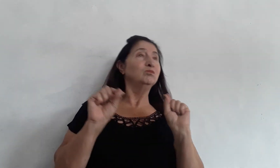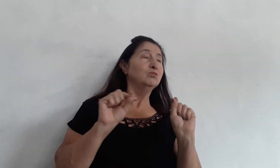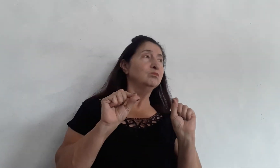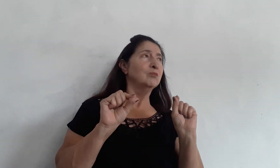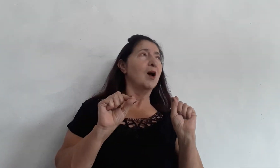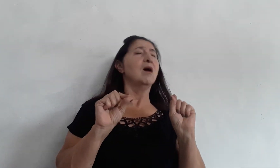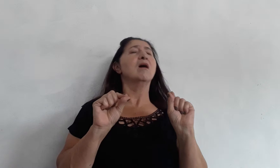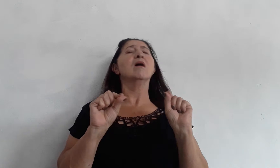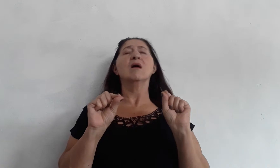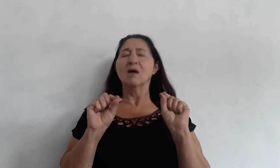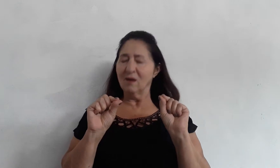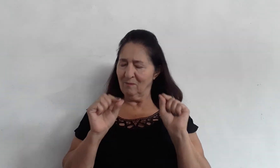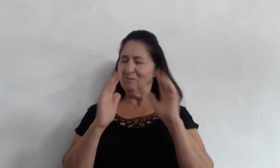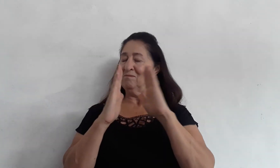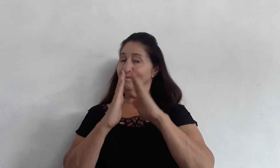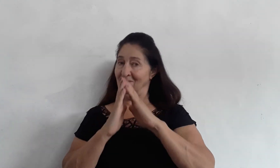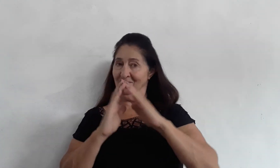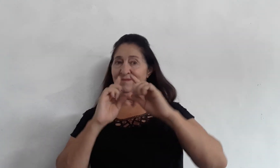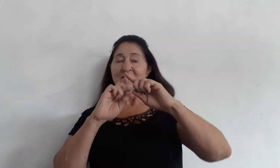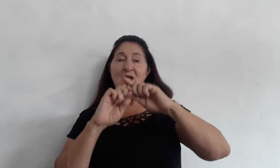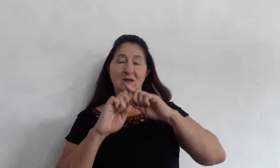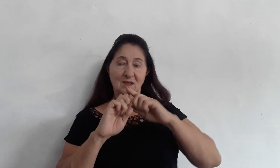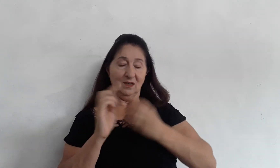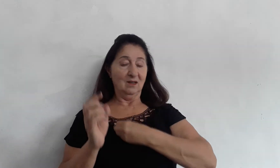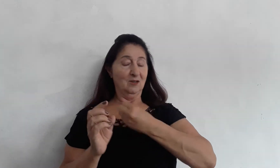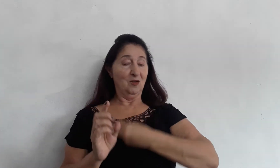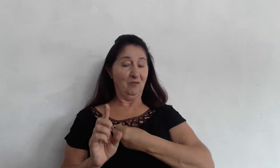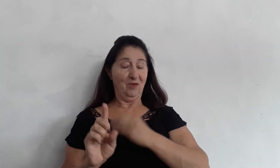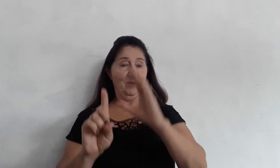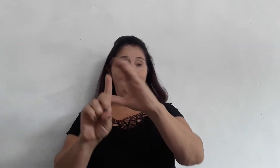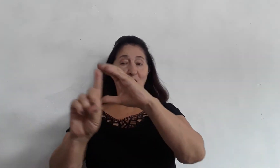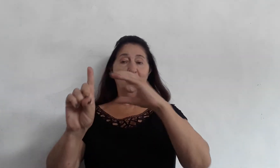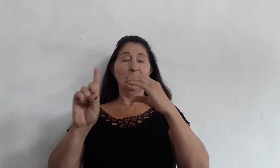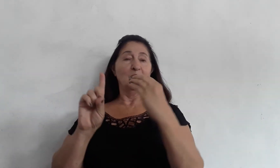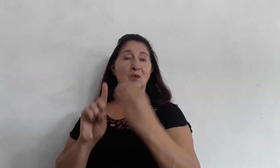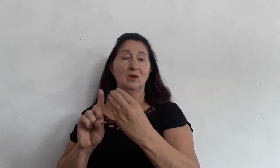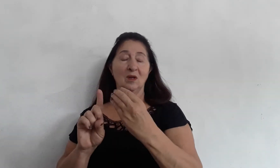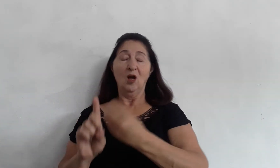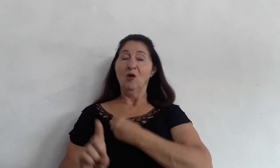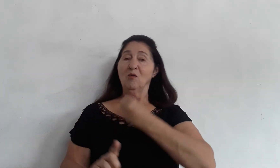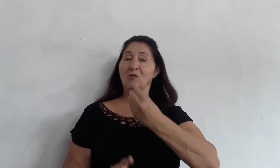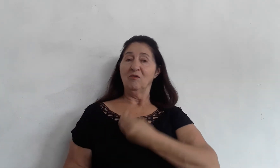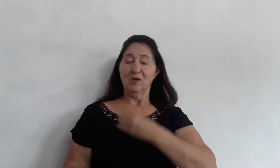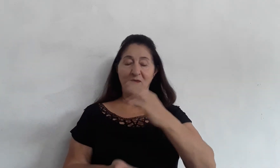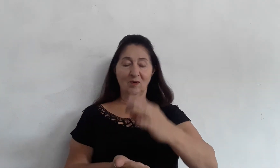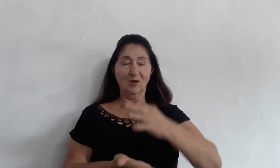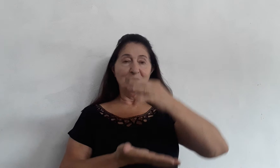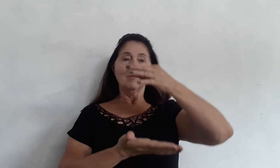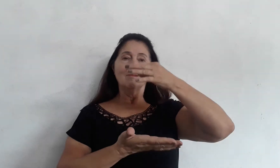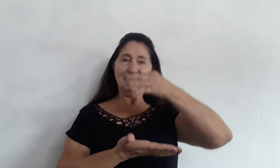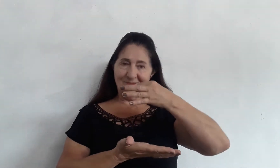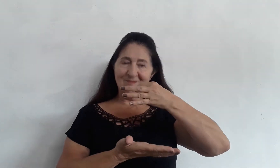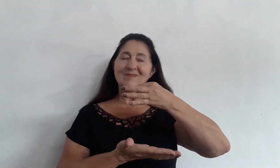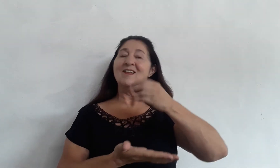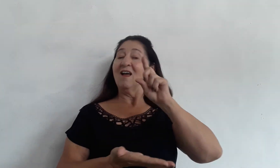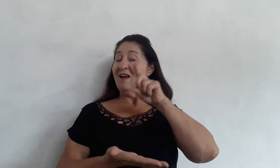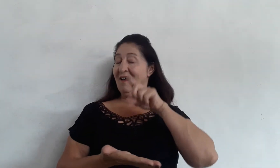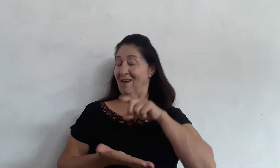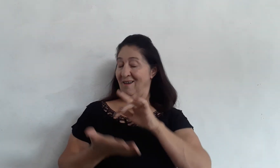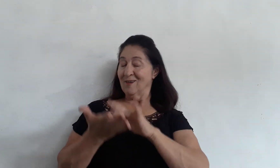na igreja, está na comunidade, está na Eucaristia, está nos sacramentos, está na